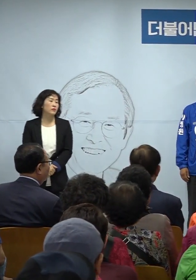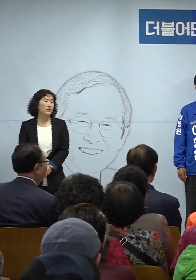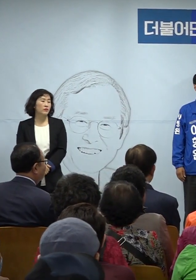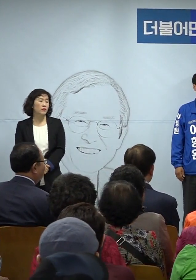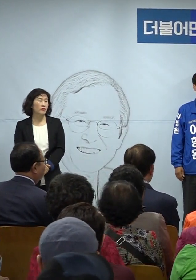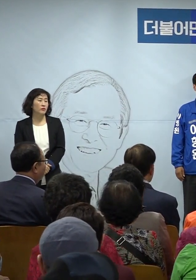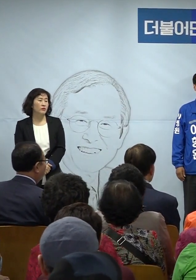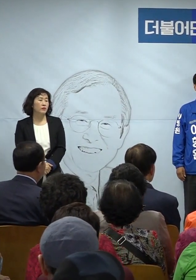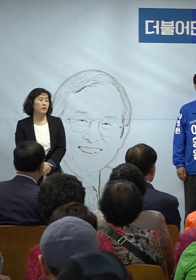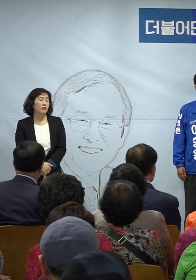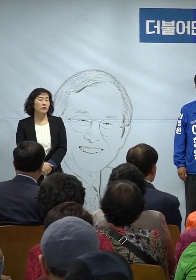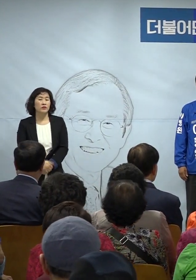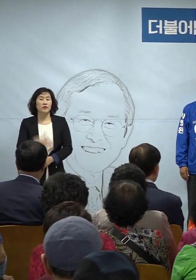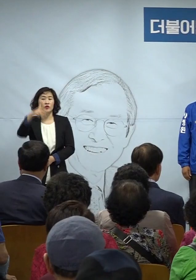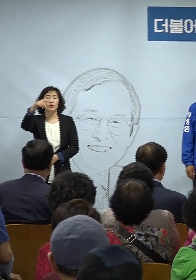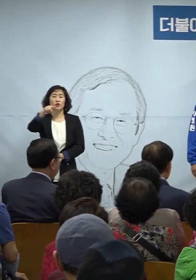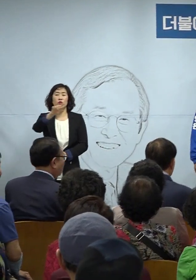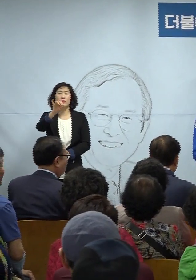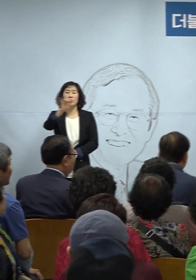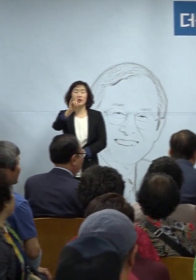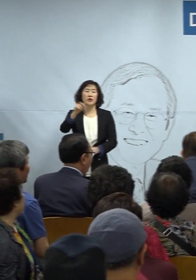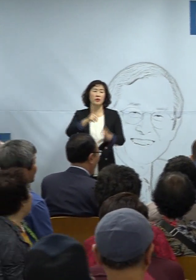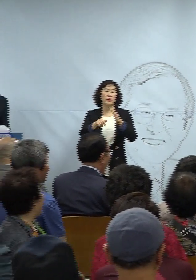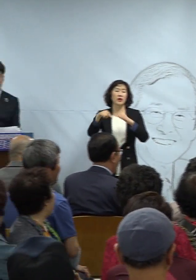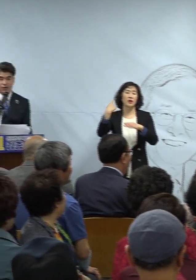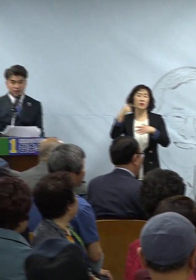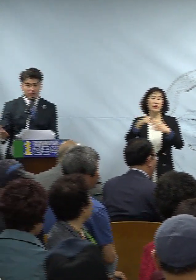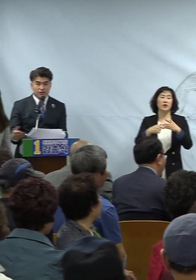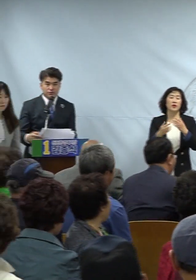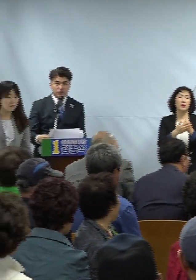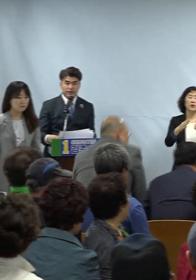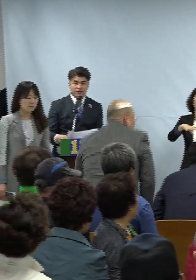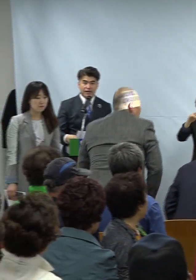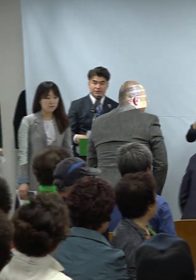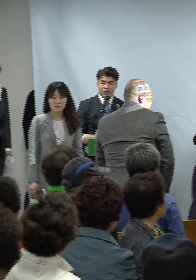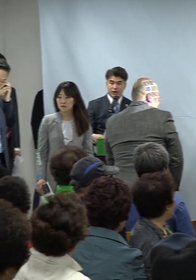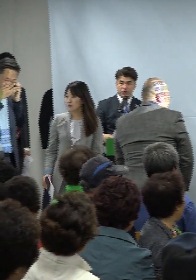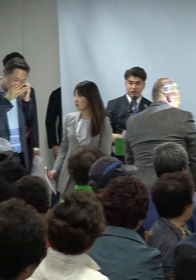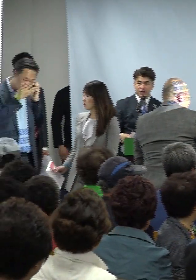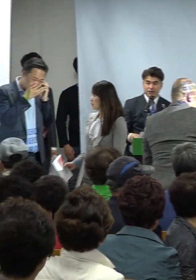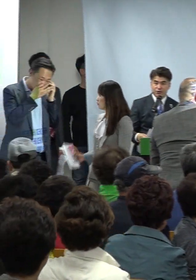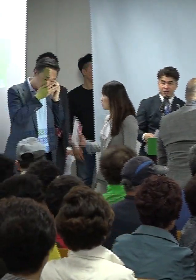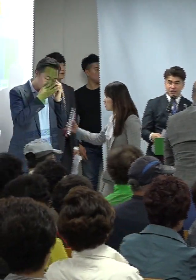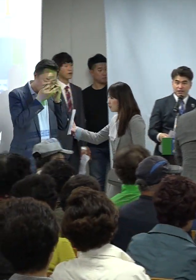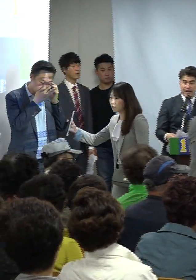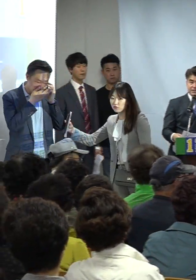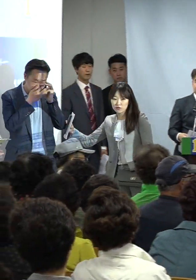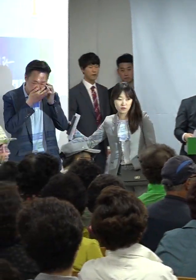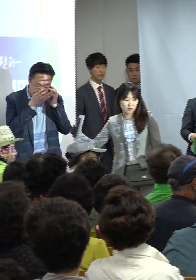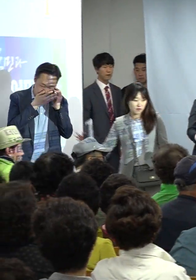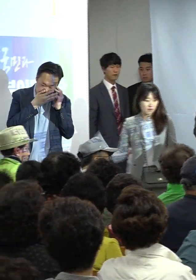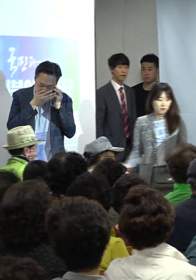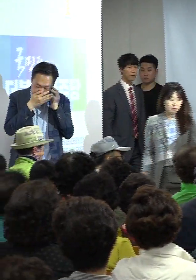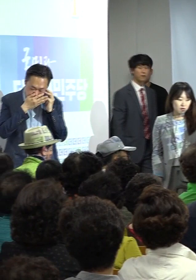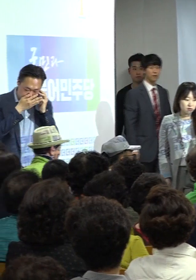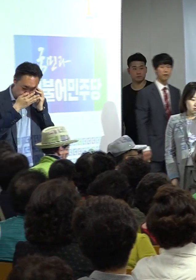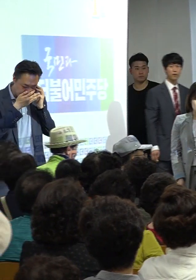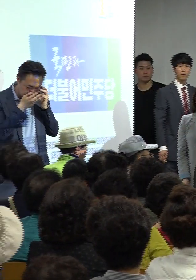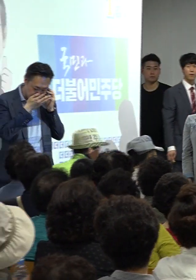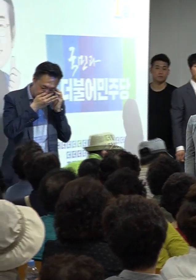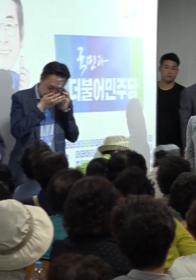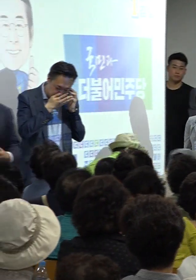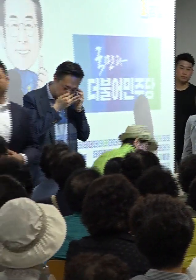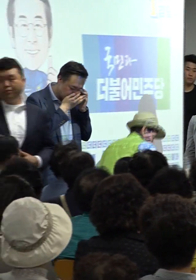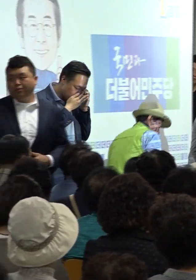네, 우리 추미애 대표님께서 다음 일정으로 인하여 먼저 출발을 하셔야 하오니 우리 나가실 때 큰